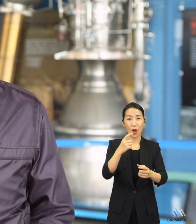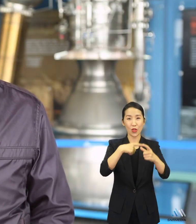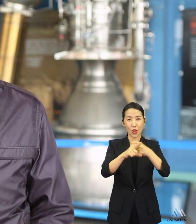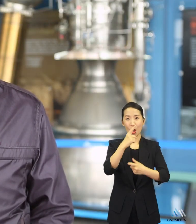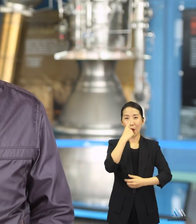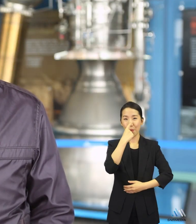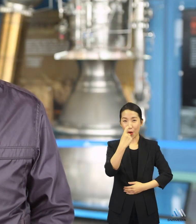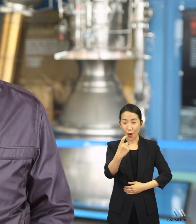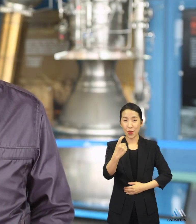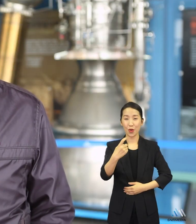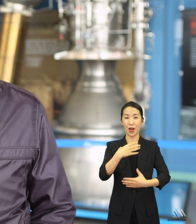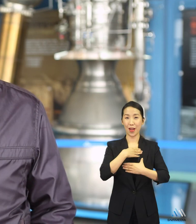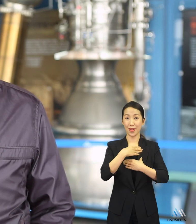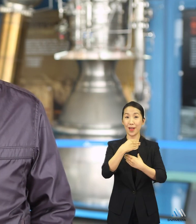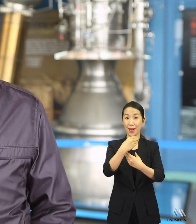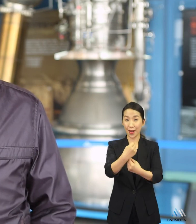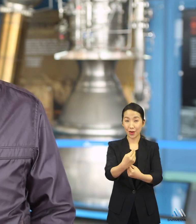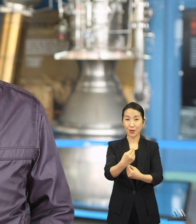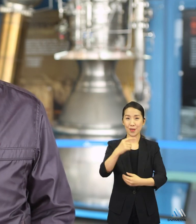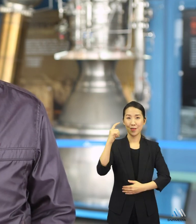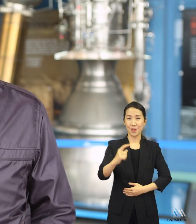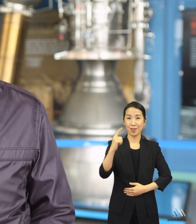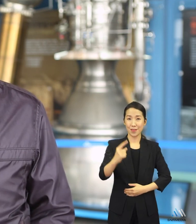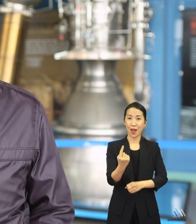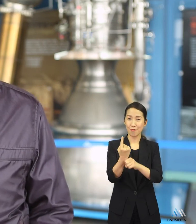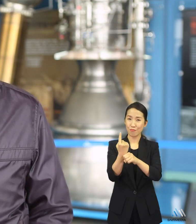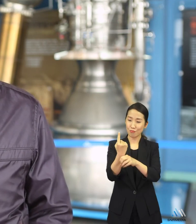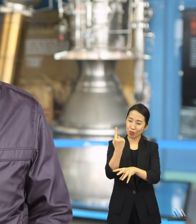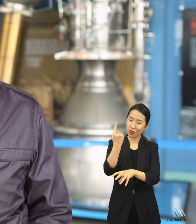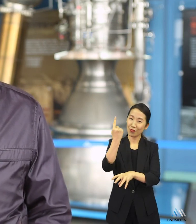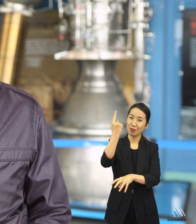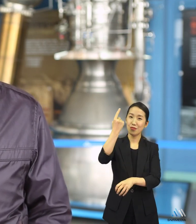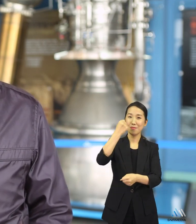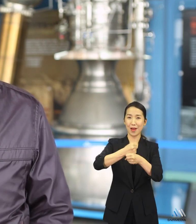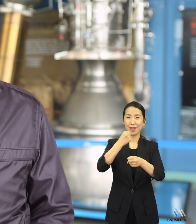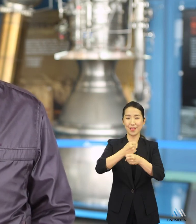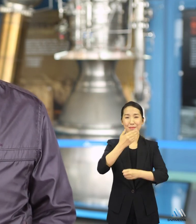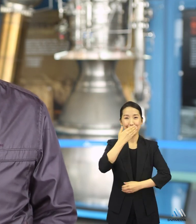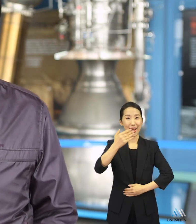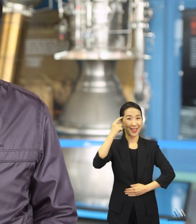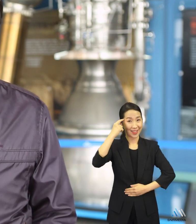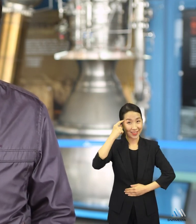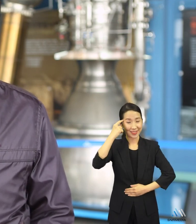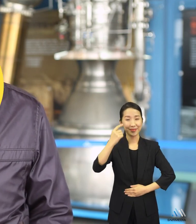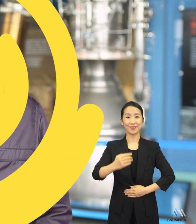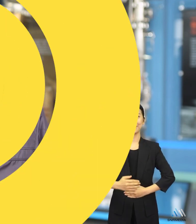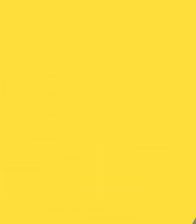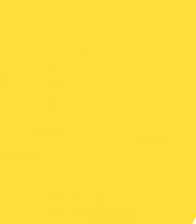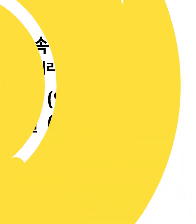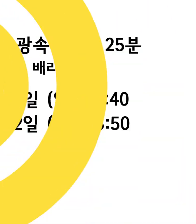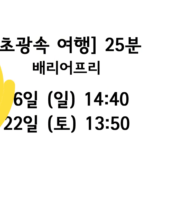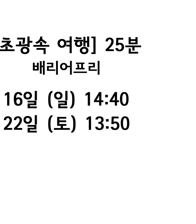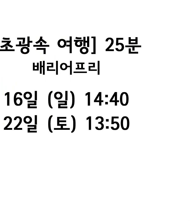멋지고 안전하고 튼튼한 발사체를 가질 수 있을 거라고 생각해 봅니다.